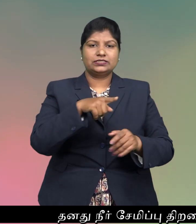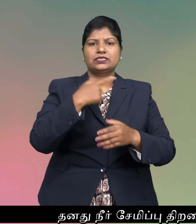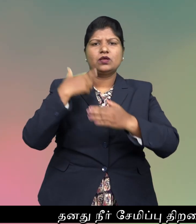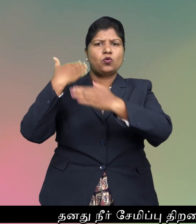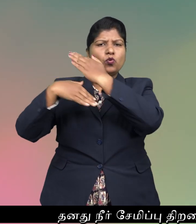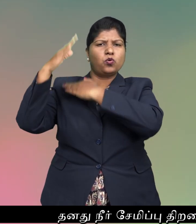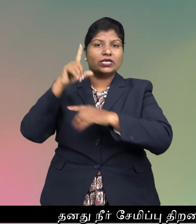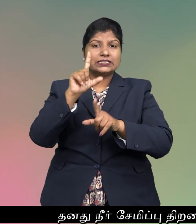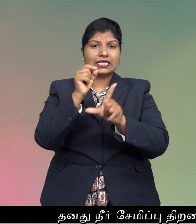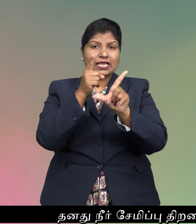வருகிறது.